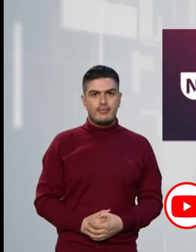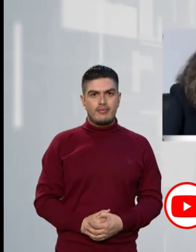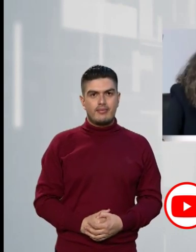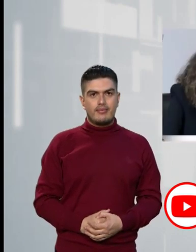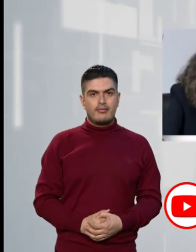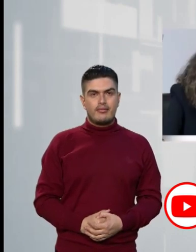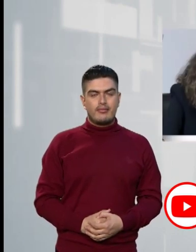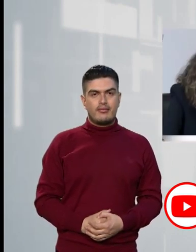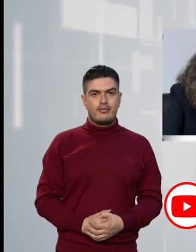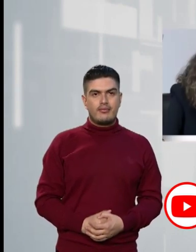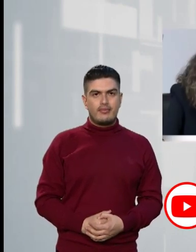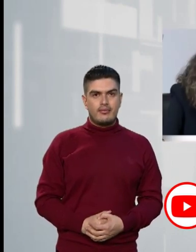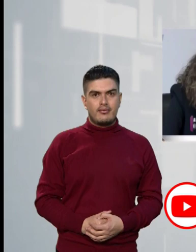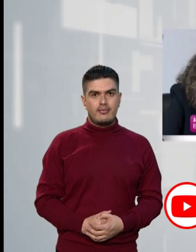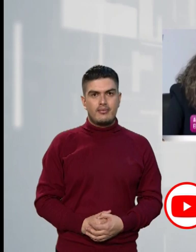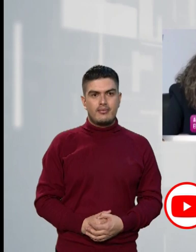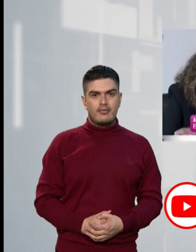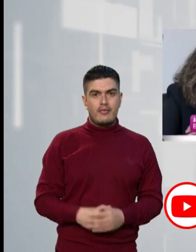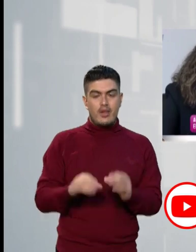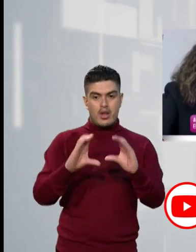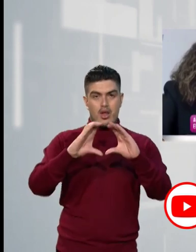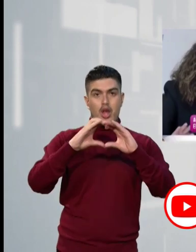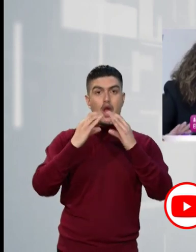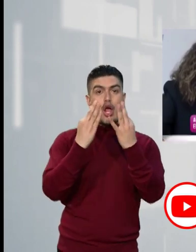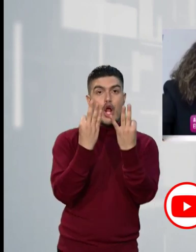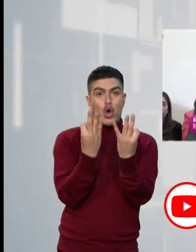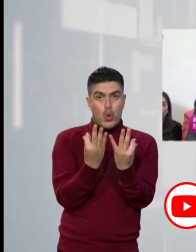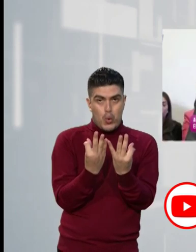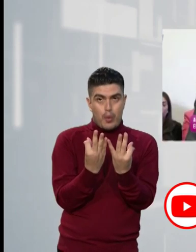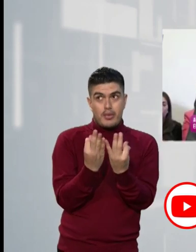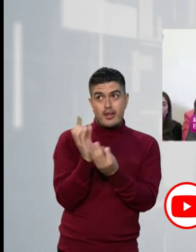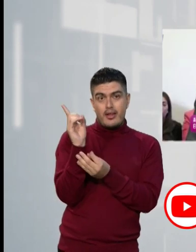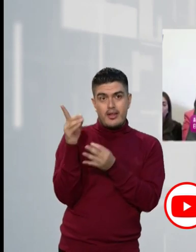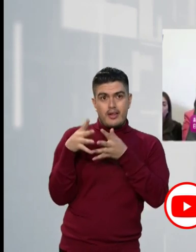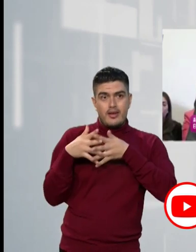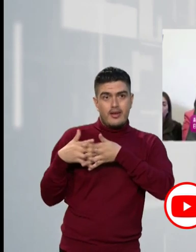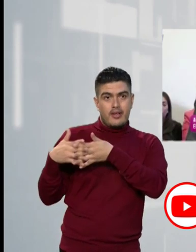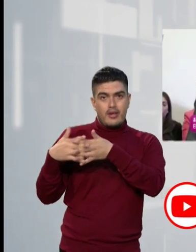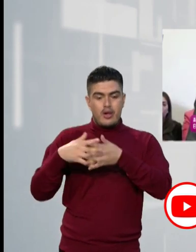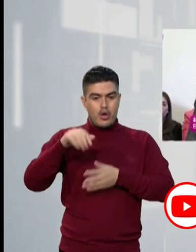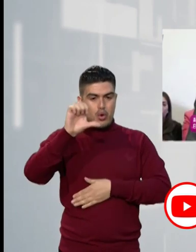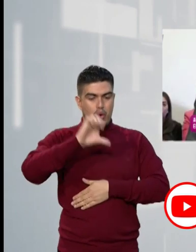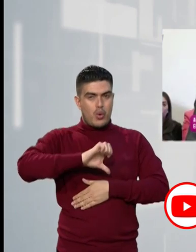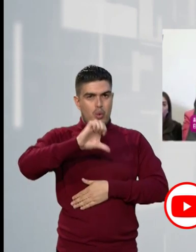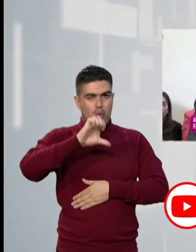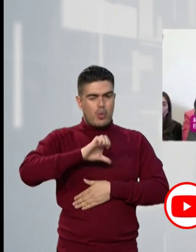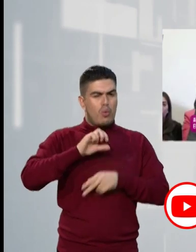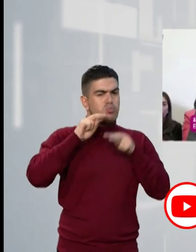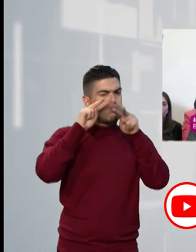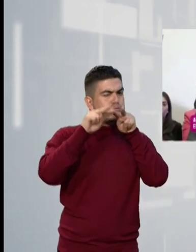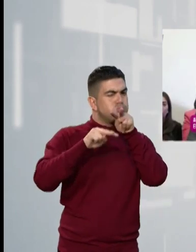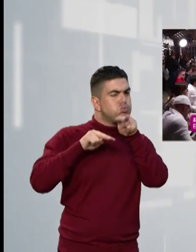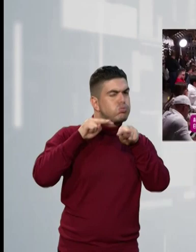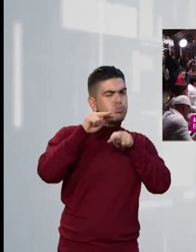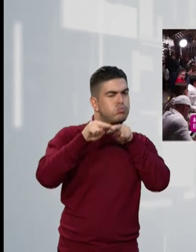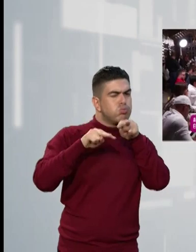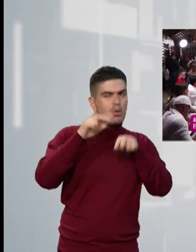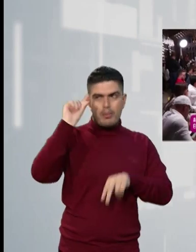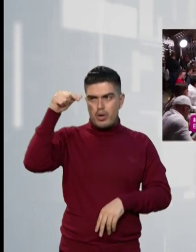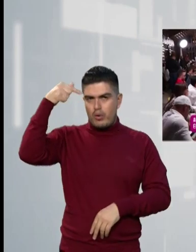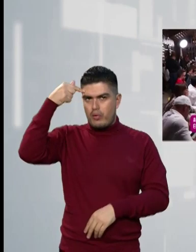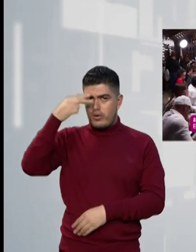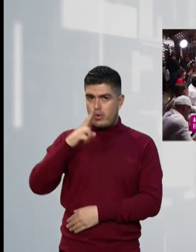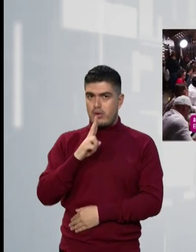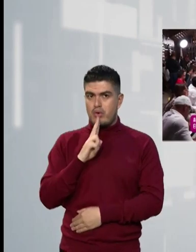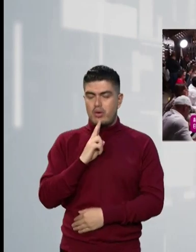rpal el subcomité para el hemisferio occidental de Estados Unidos realizó este día una audiencia para conocer la realidad del gobierno de Honduras